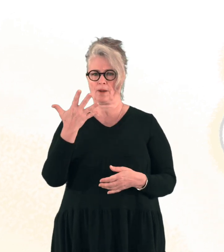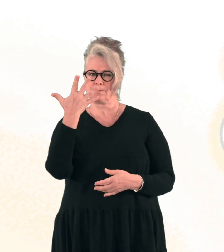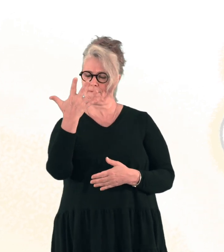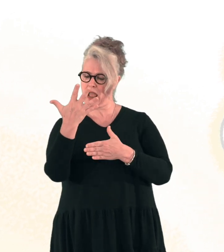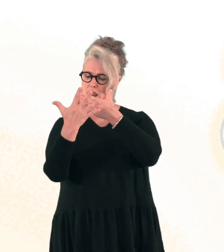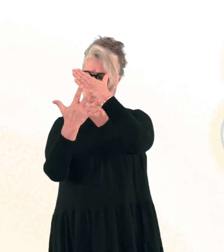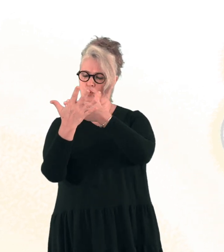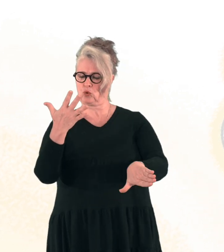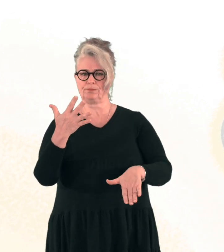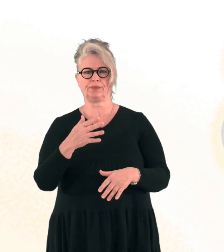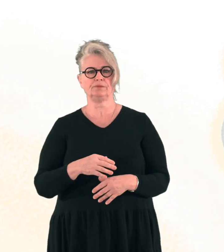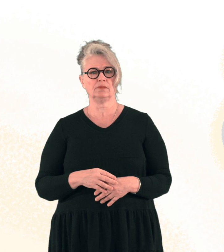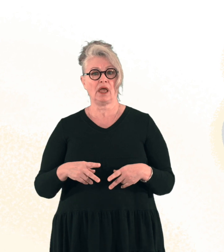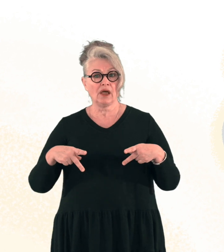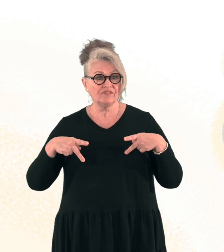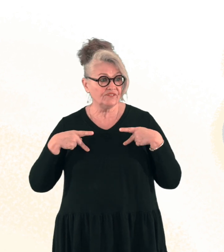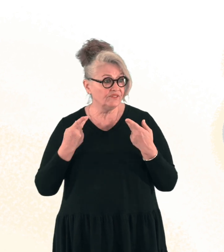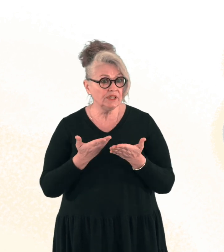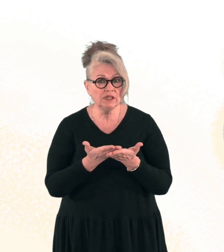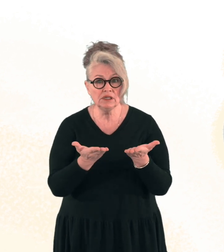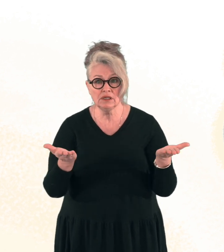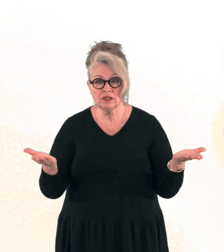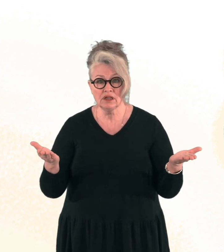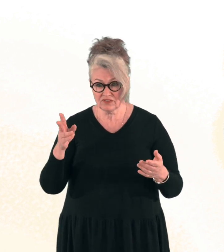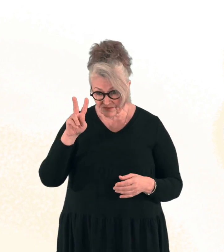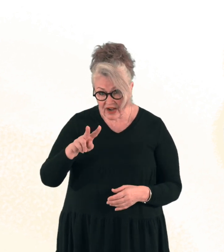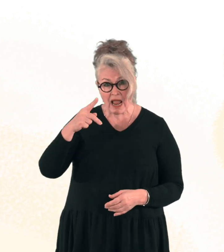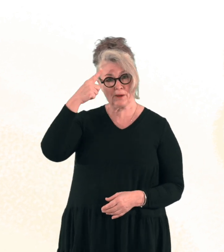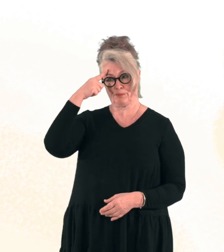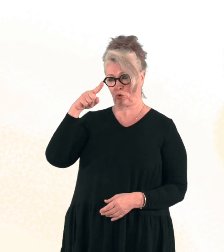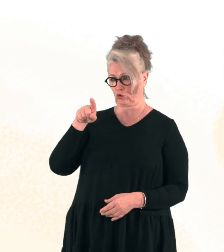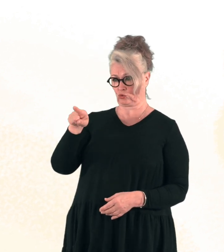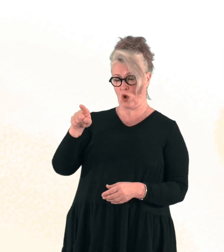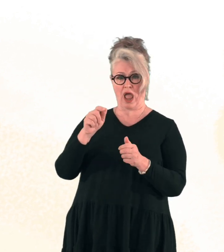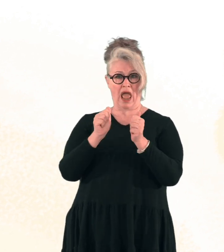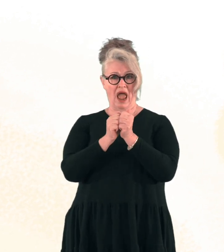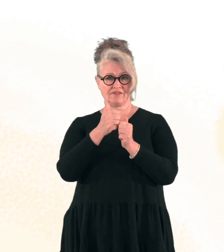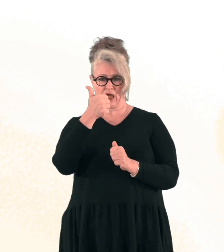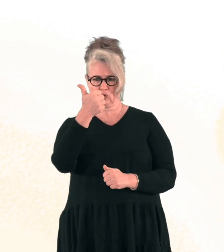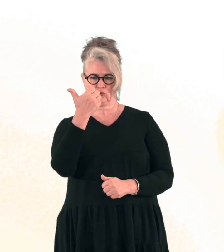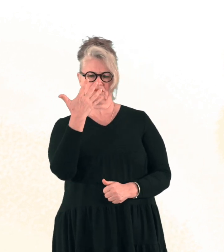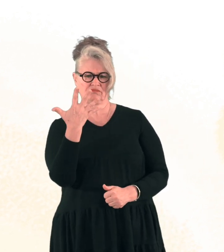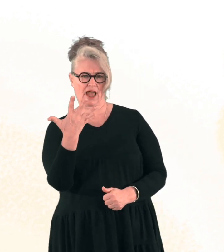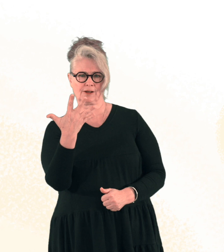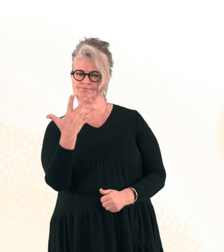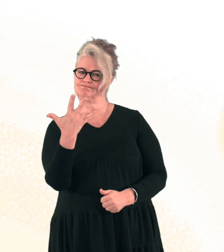coupe-a on eff fait pour toi il vaut mieux entrer dans la vraie vie avec une seule